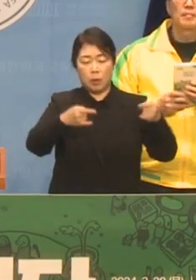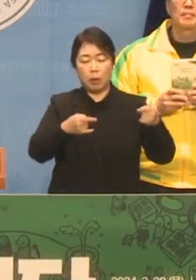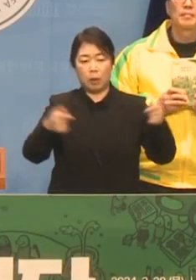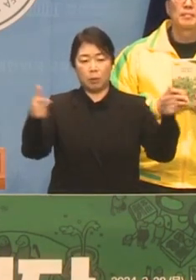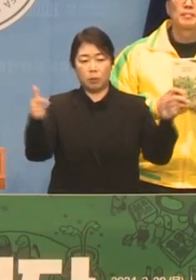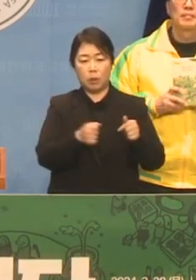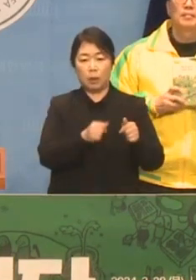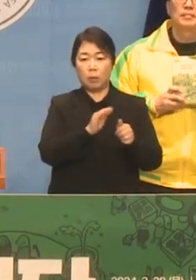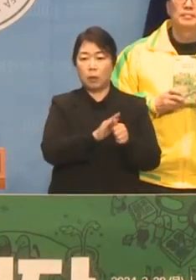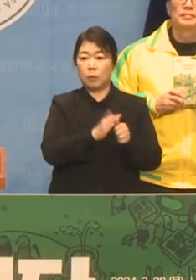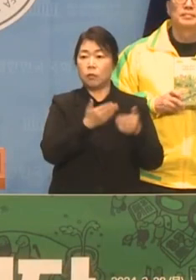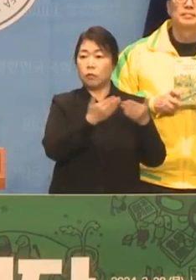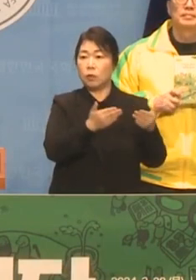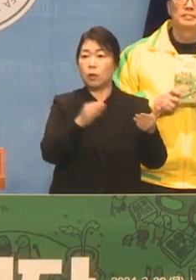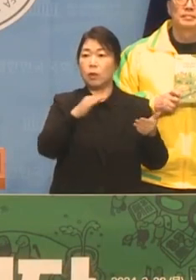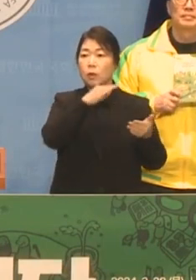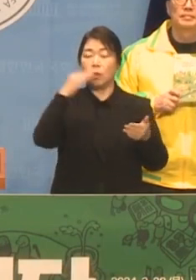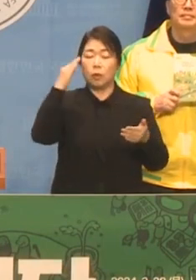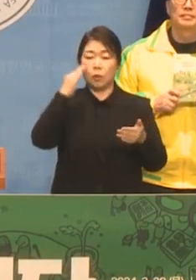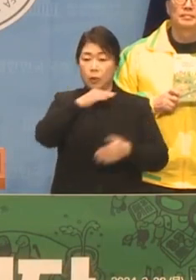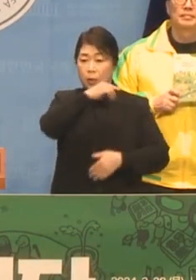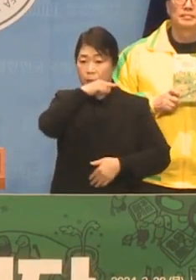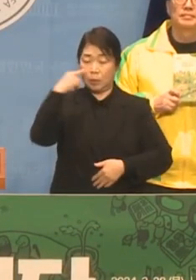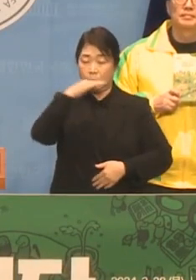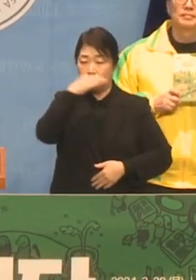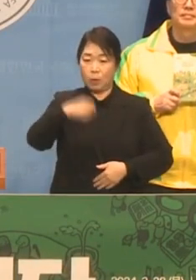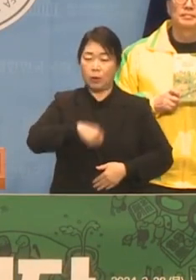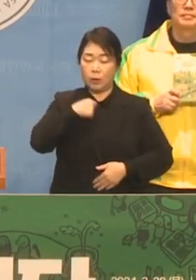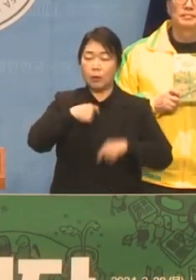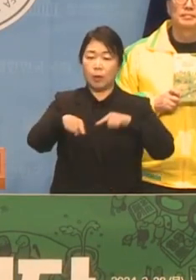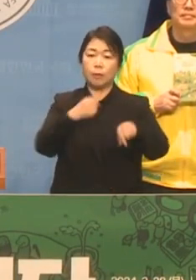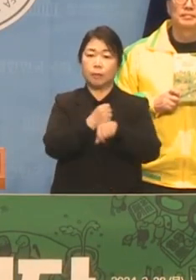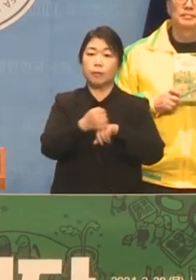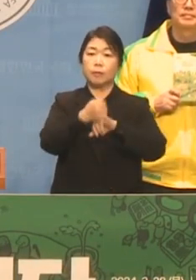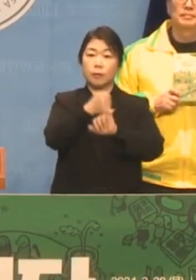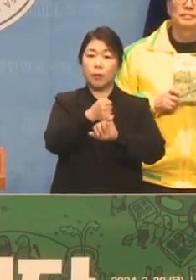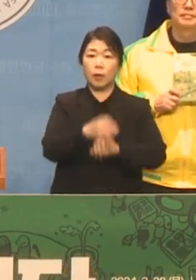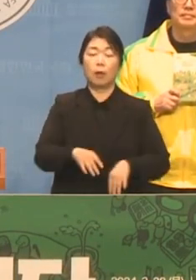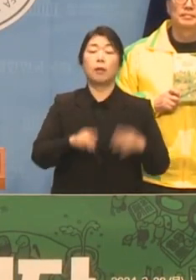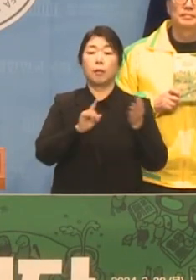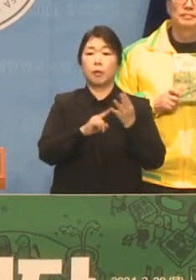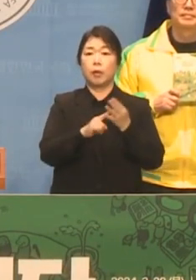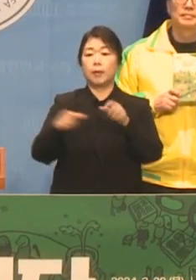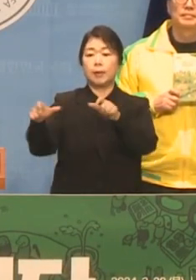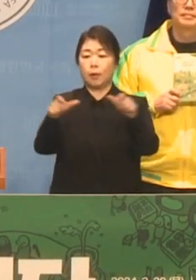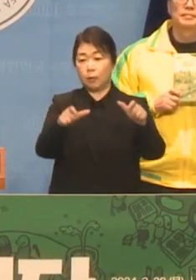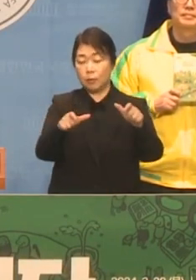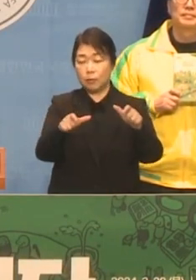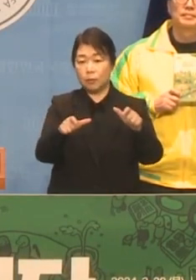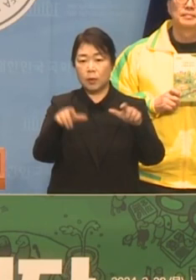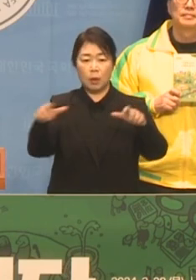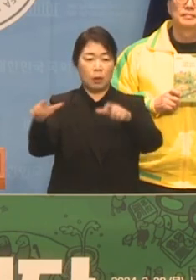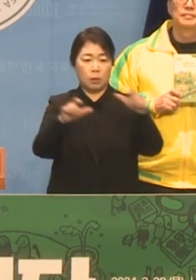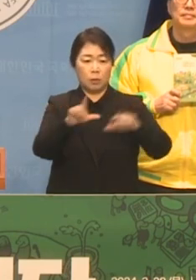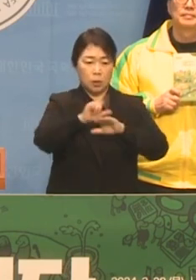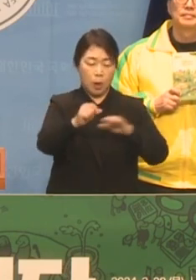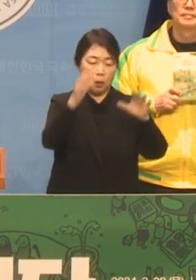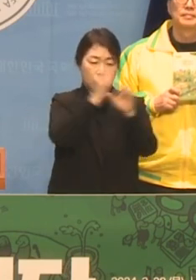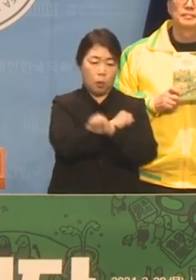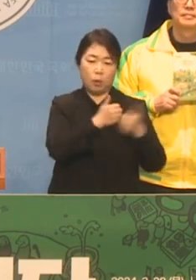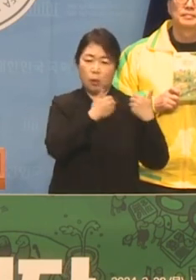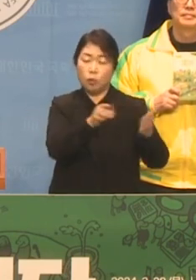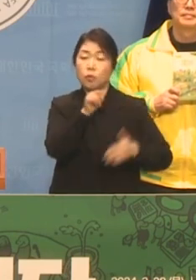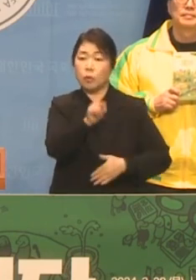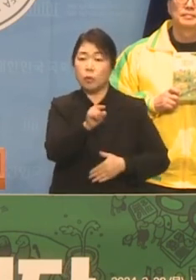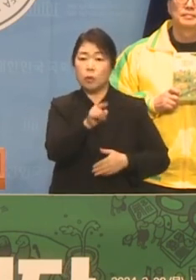감하는 녹색 정의당이 되겠습니다네 번째 과제 지역입니다 지역 소멸 방치하는 윤성열